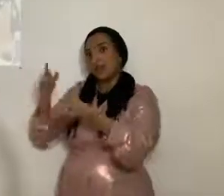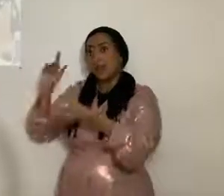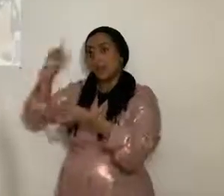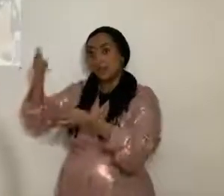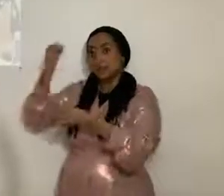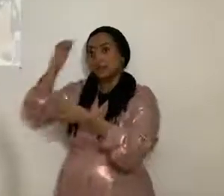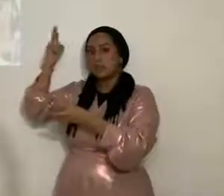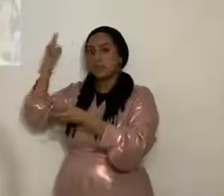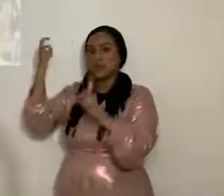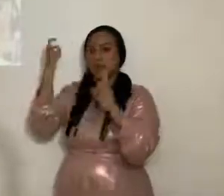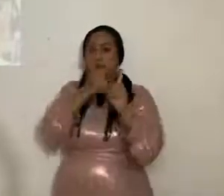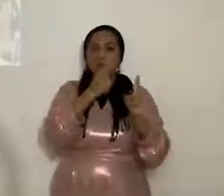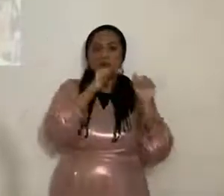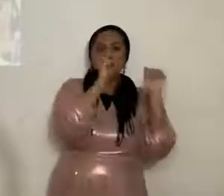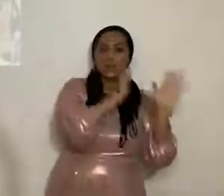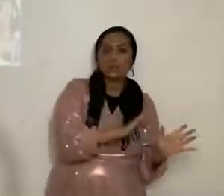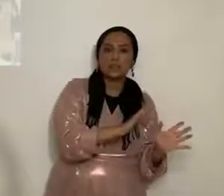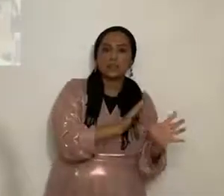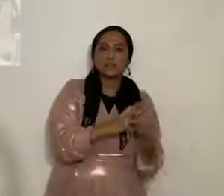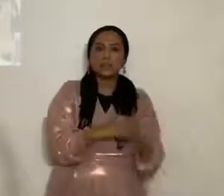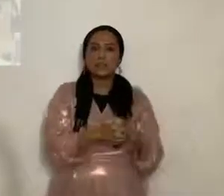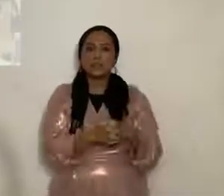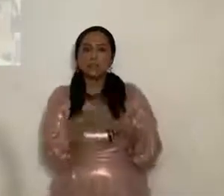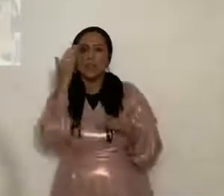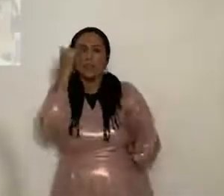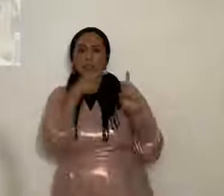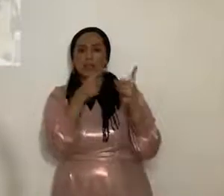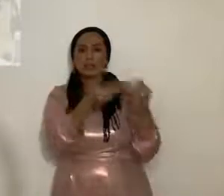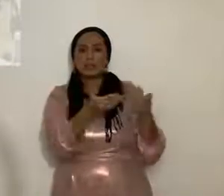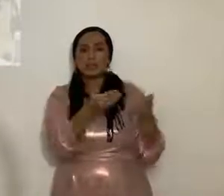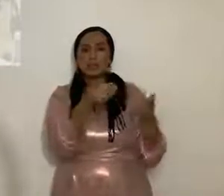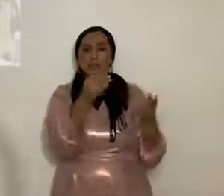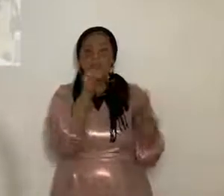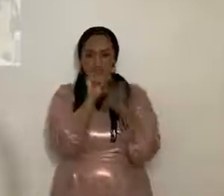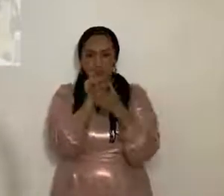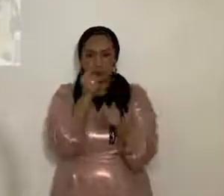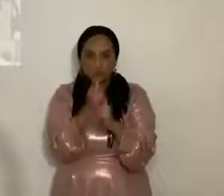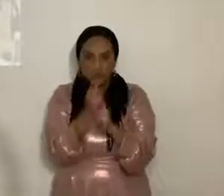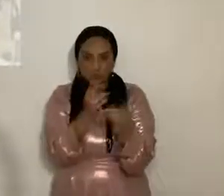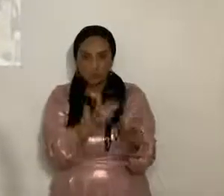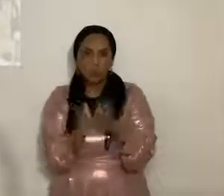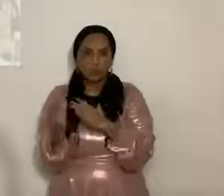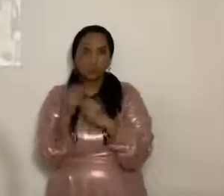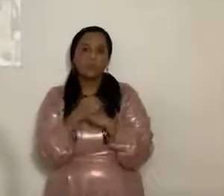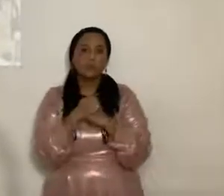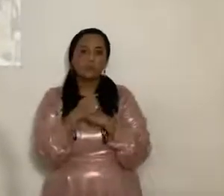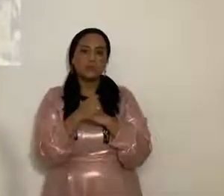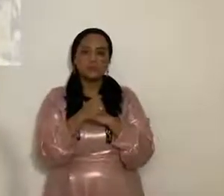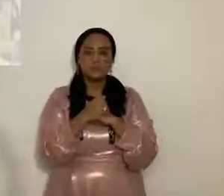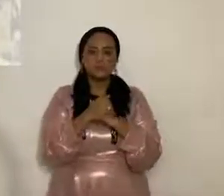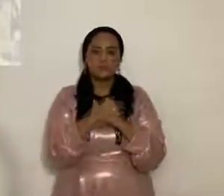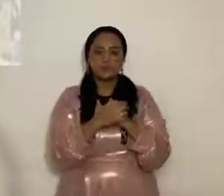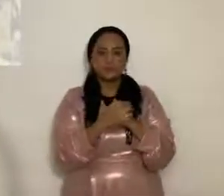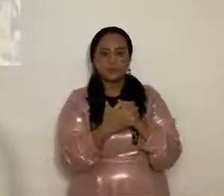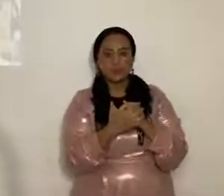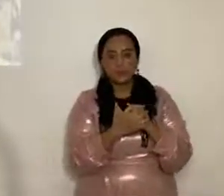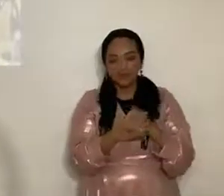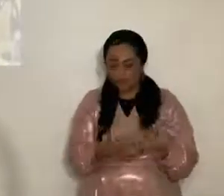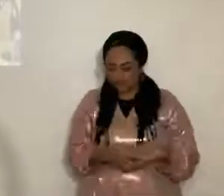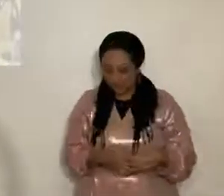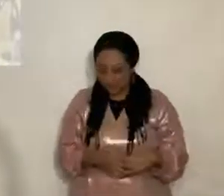fue buena. ¿Sí? ¿Por qué lo hizo? Porque era lo correcto, y su consecuencia fue